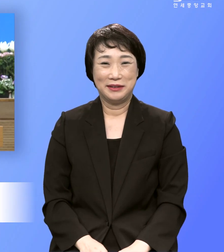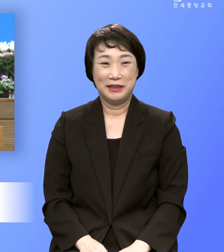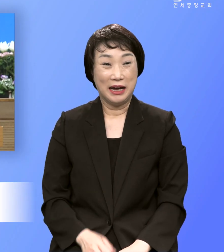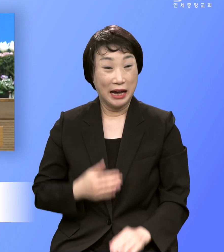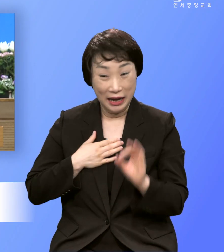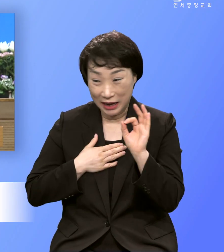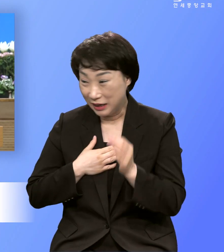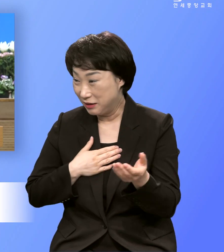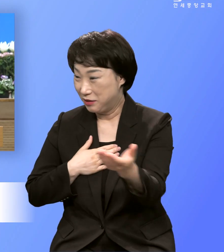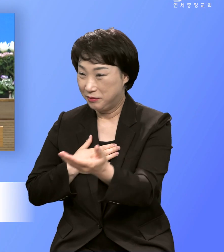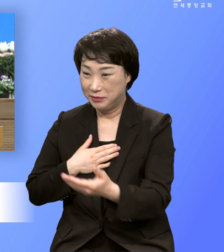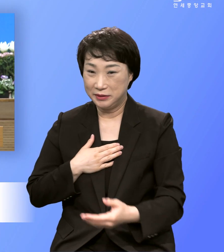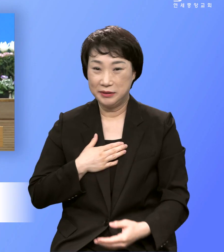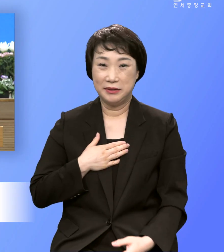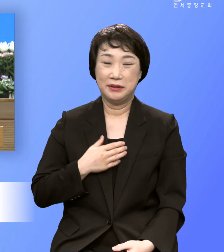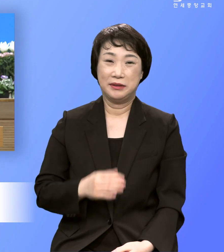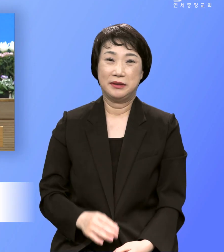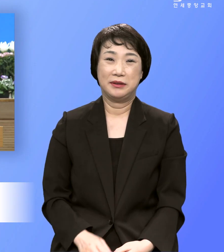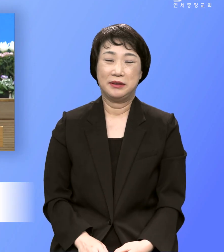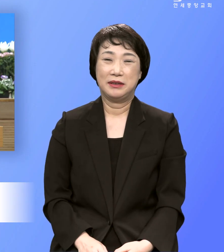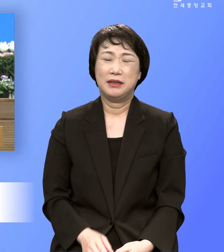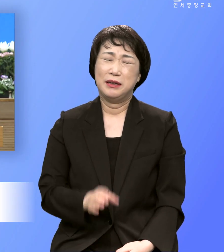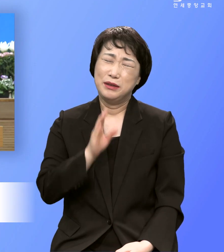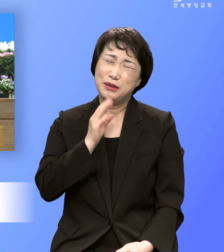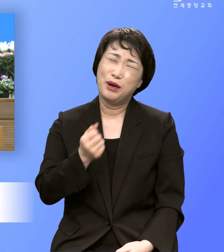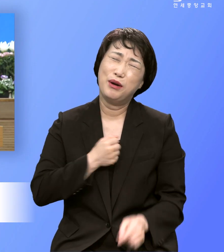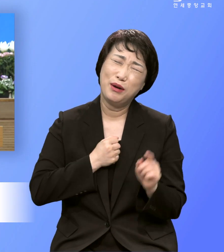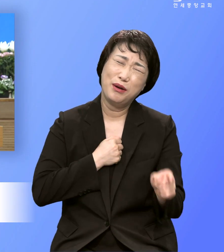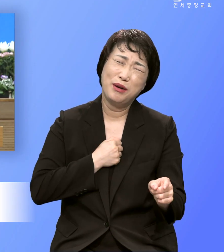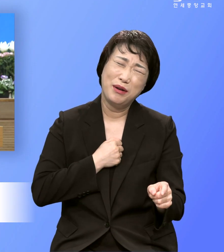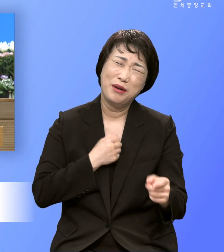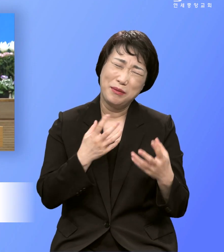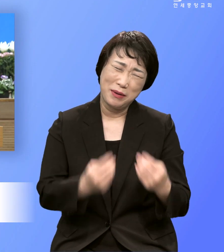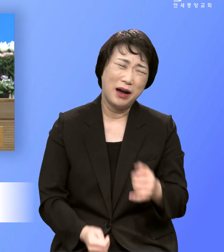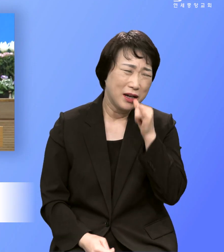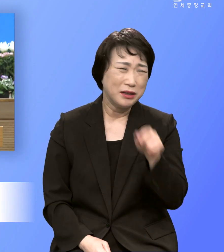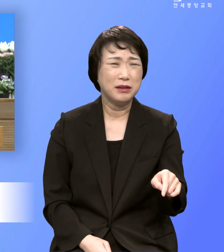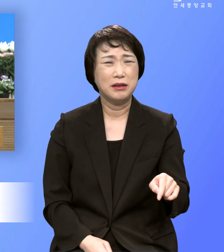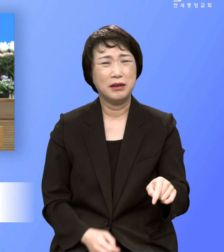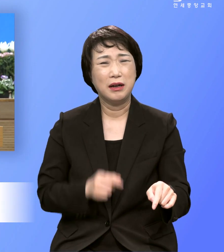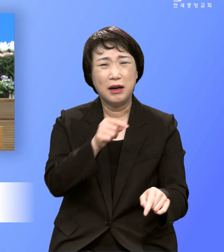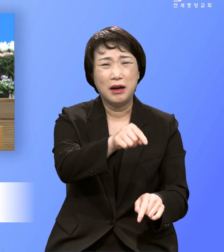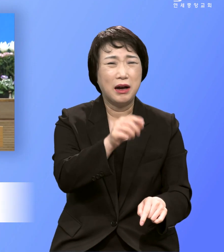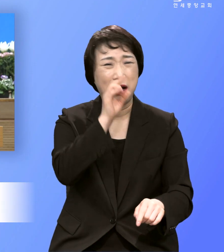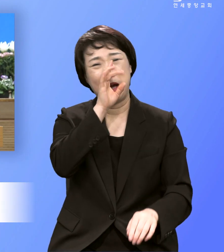이해가 됩니까? 정말로 답답한 사람을 해봐는 안 된다 이 말이에요.